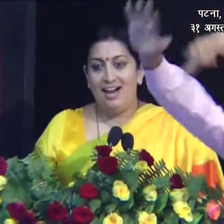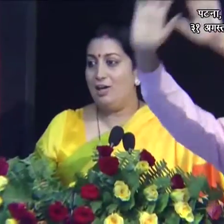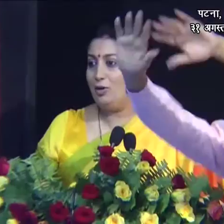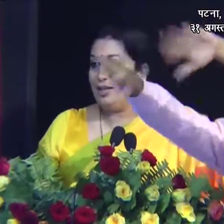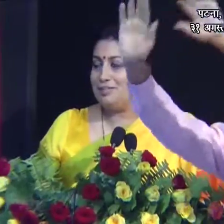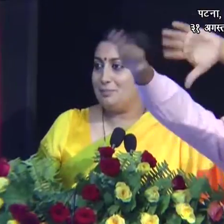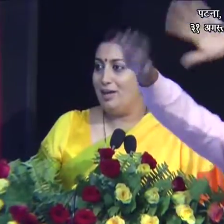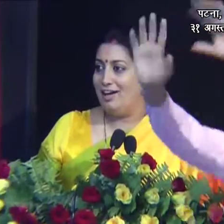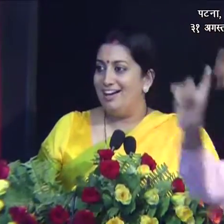आना होगा ना सबका?